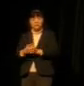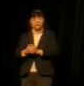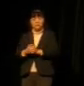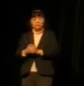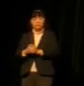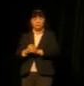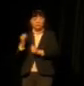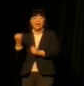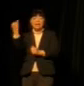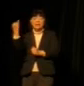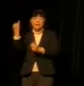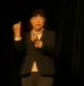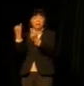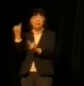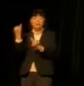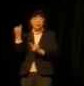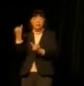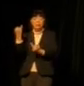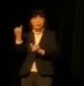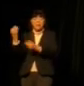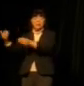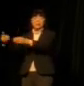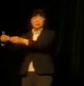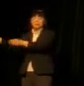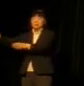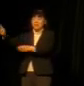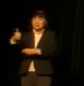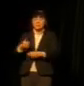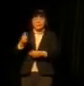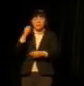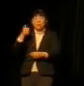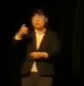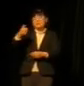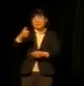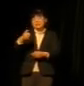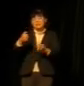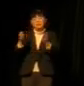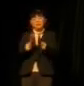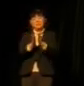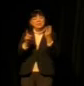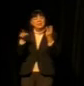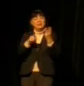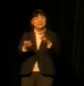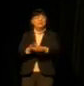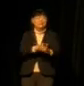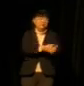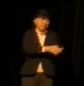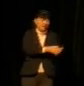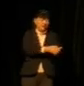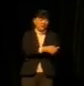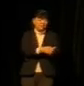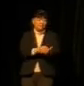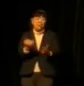姉と弟で迎えに来たおじいさん、この3人がね、亡くなりました。あとは2年女子は母と一緒に逃げたの